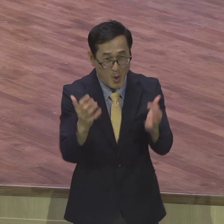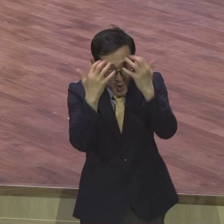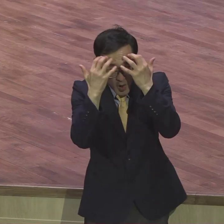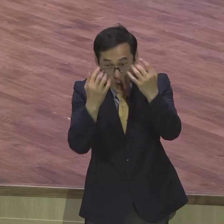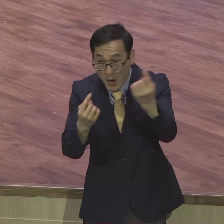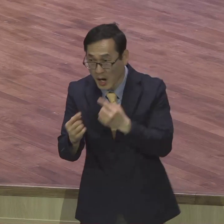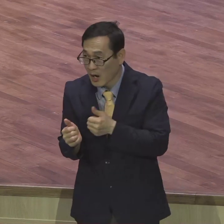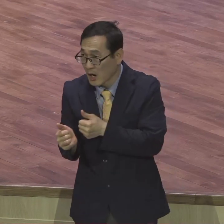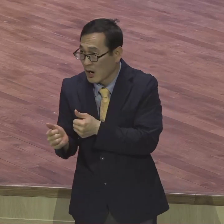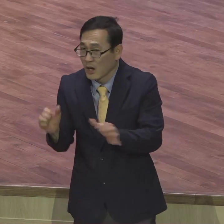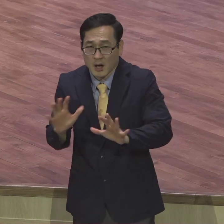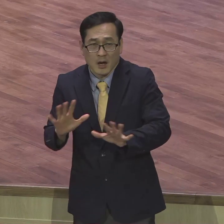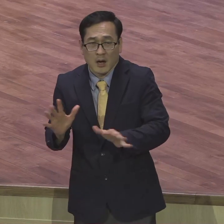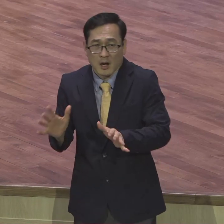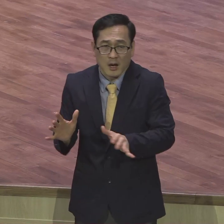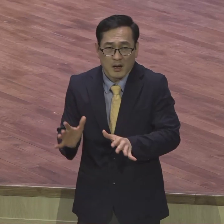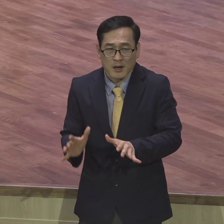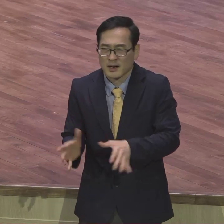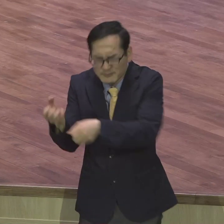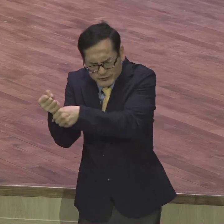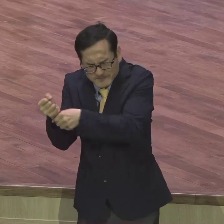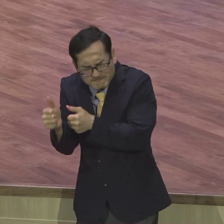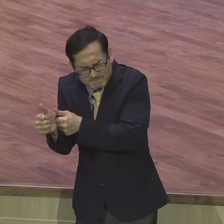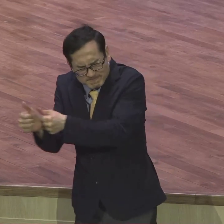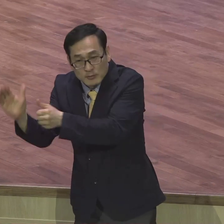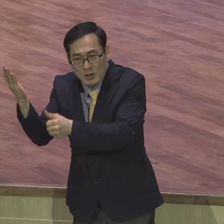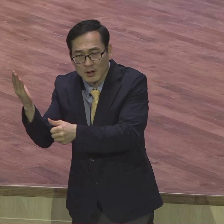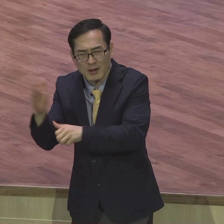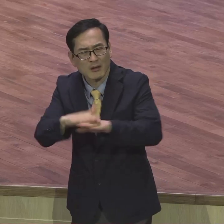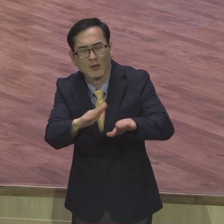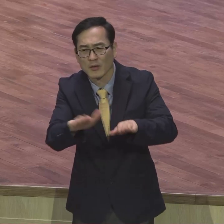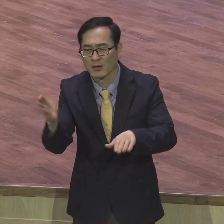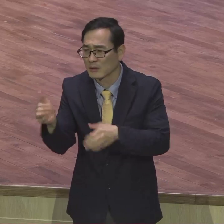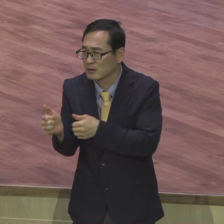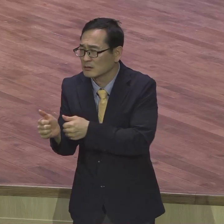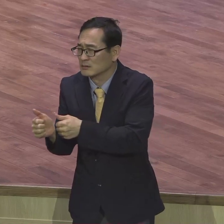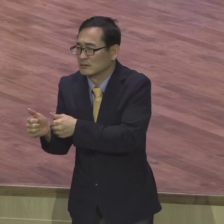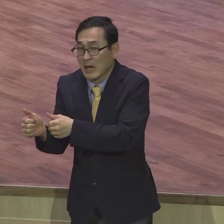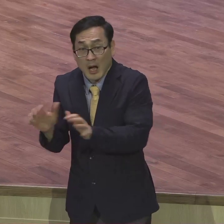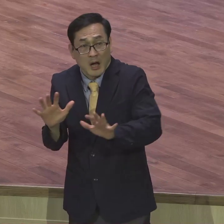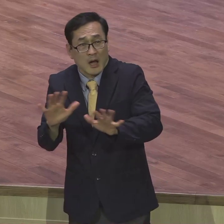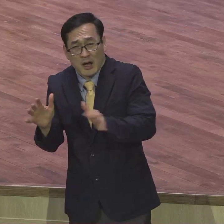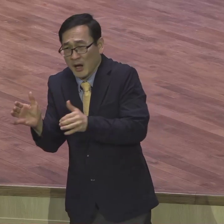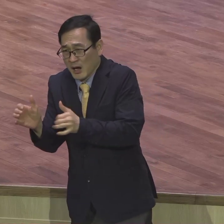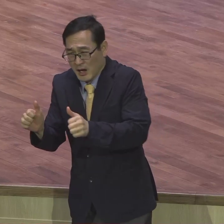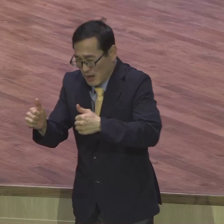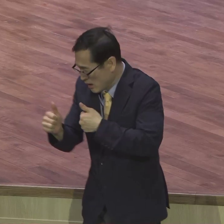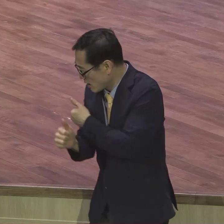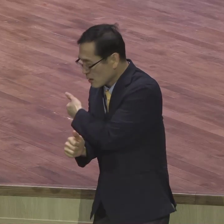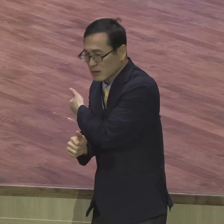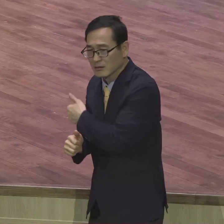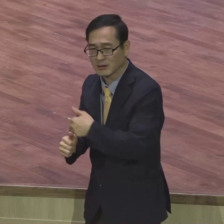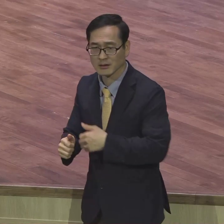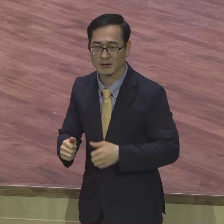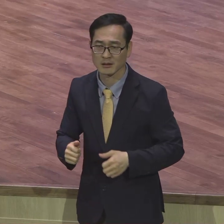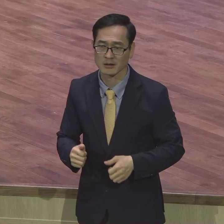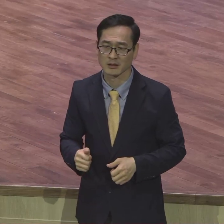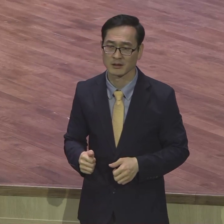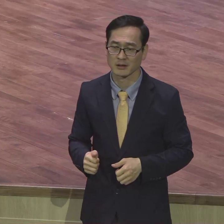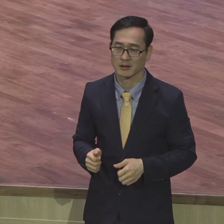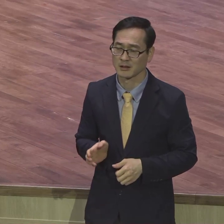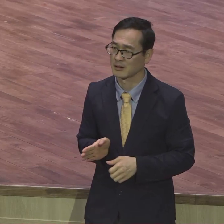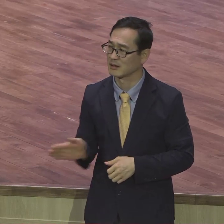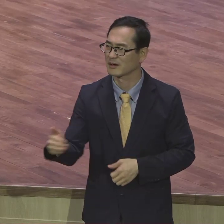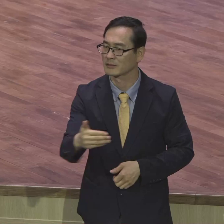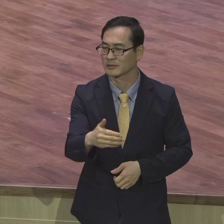육신의 생각으로 빠져버려요. 육신의 생각은 뭐라고요? 사망이요. 망한단